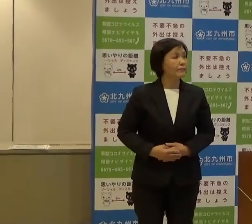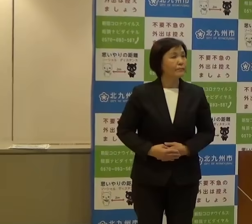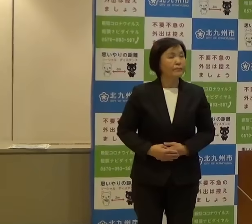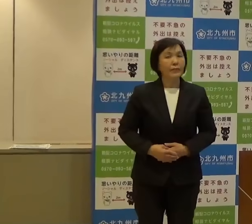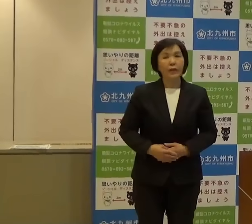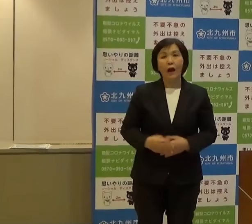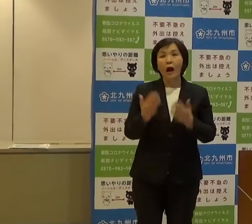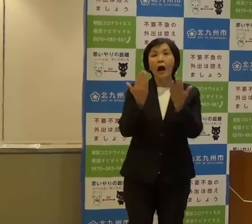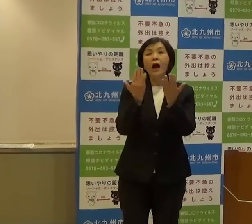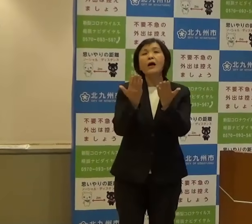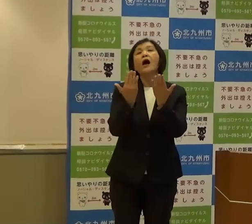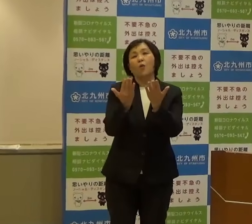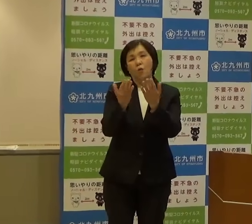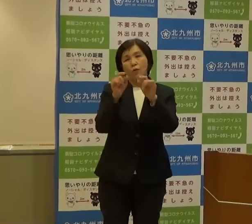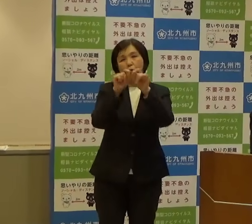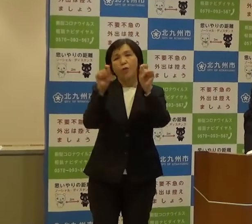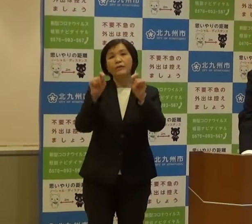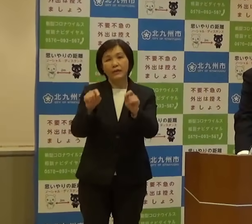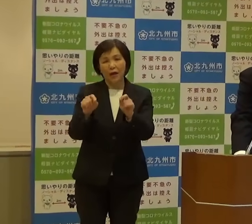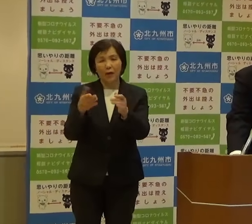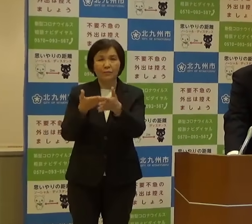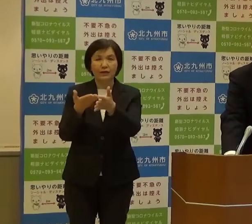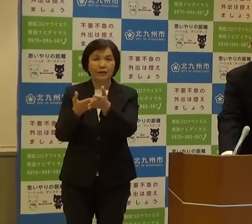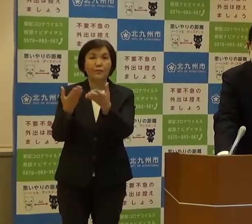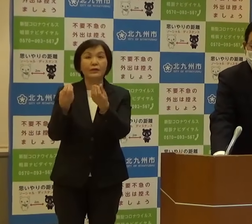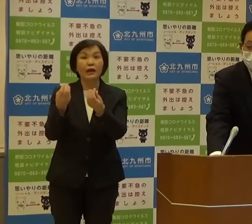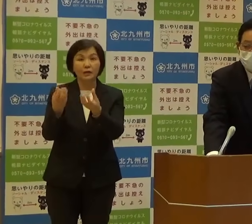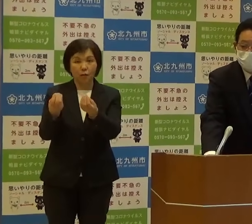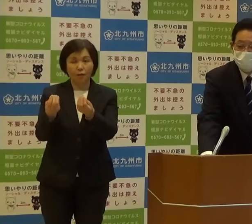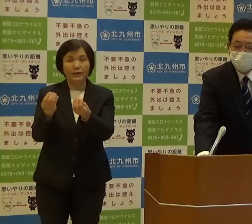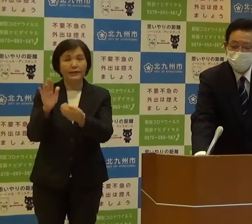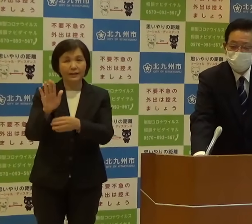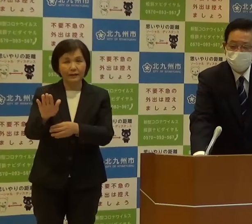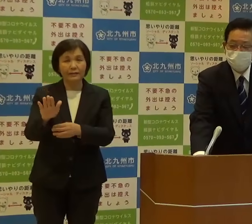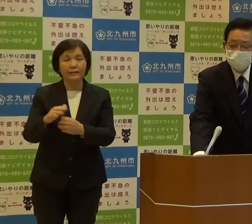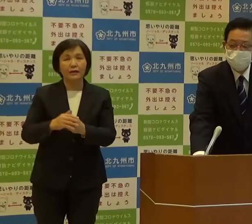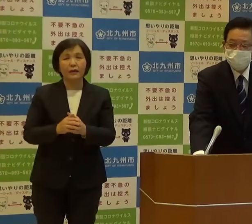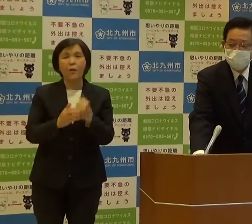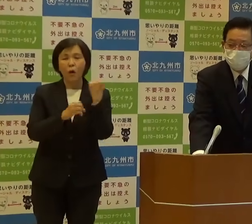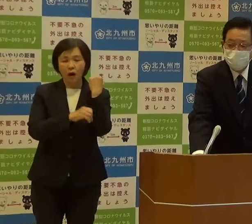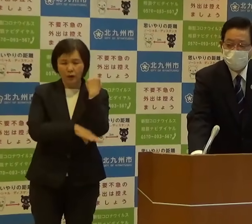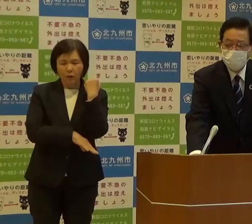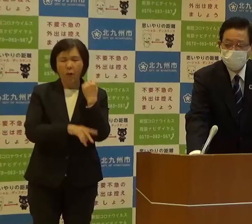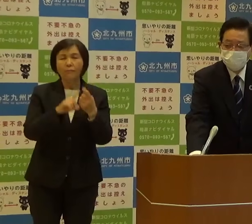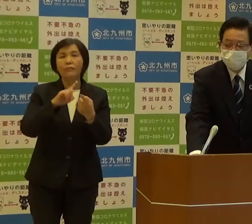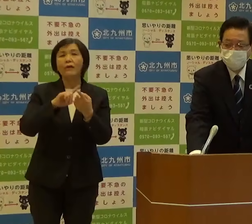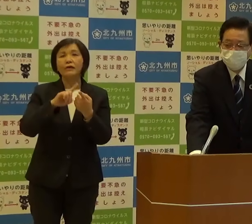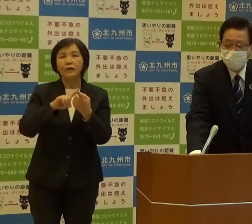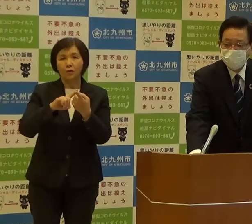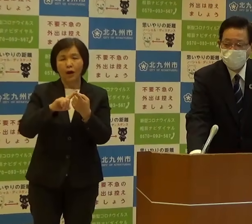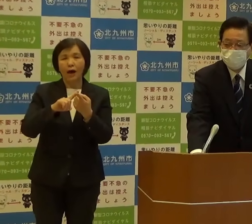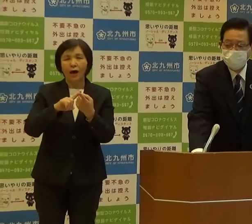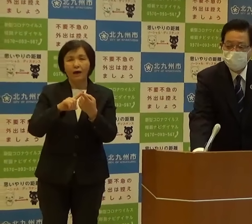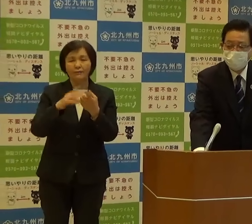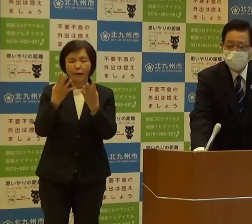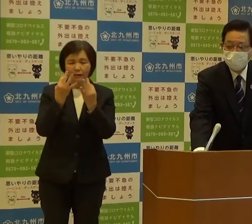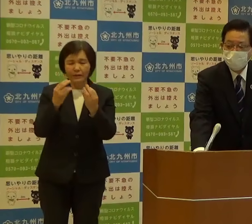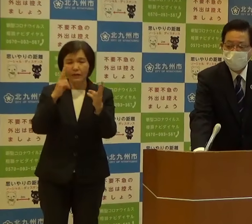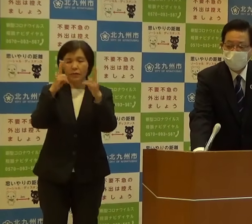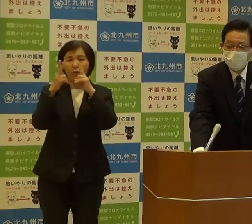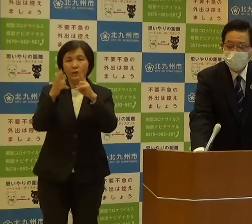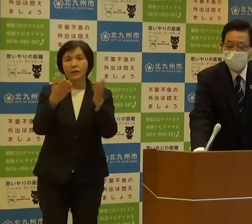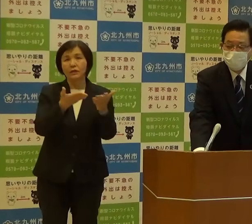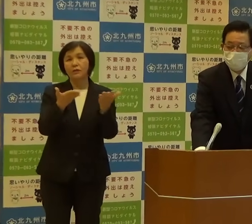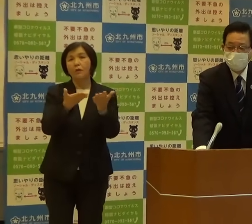学校の問題はそういうことでありますが、基本的には、多くの事業者が自粛要請協力依頼